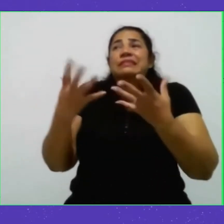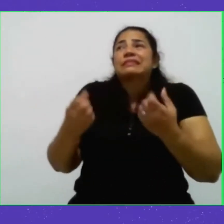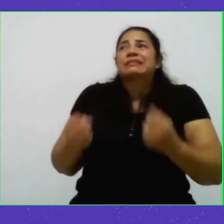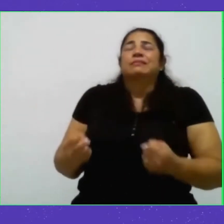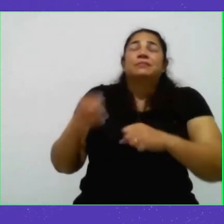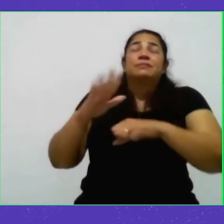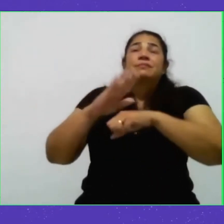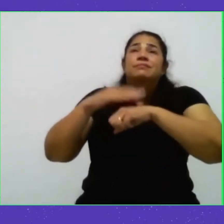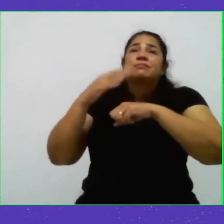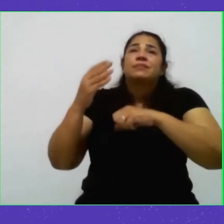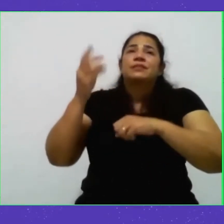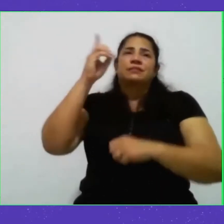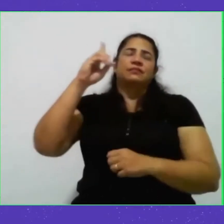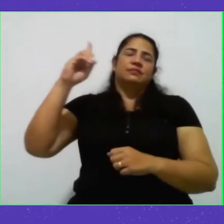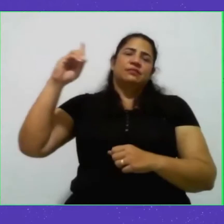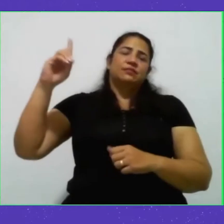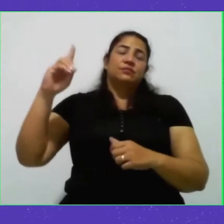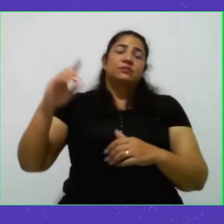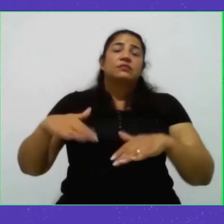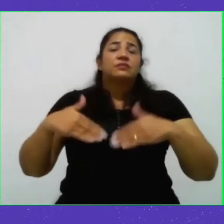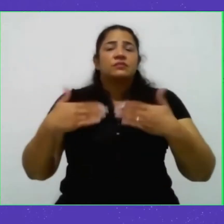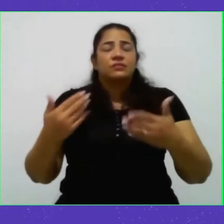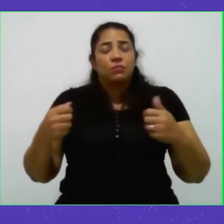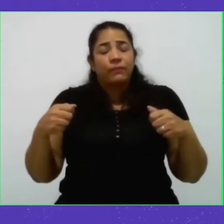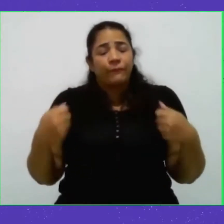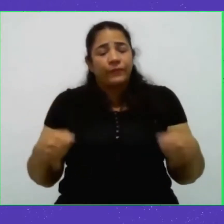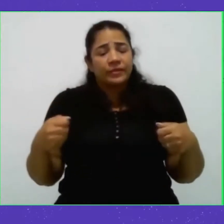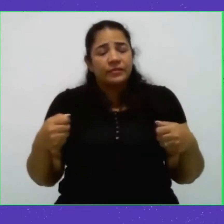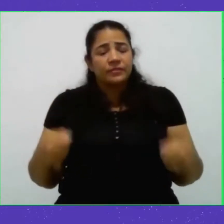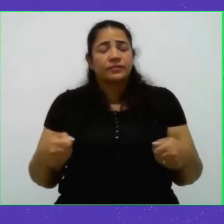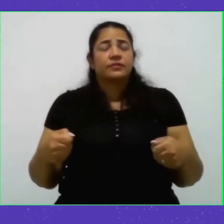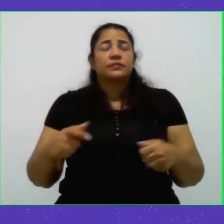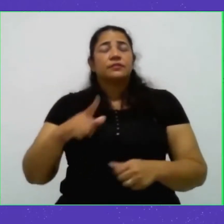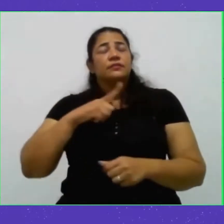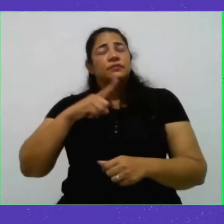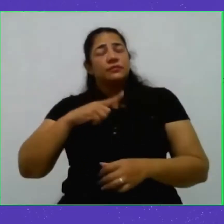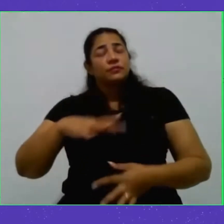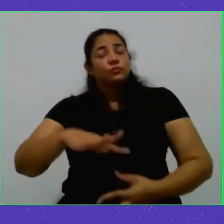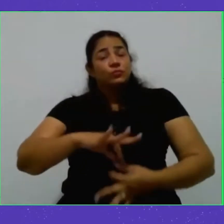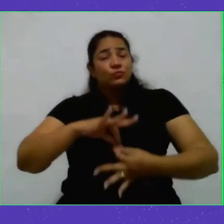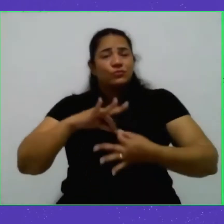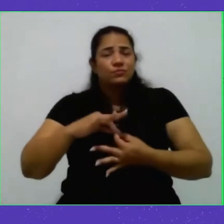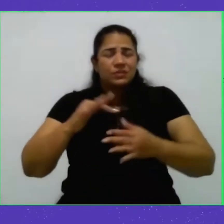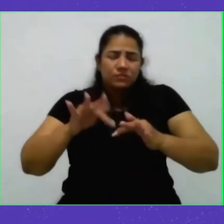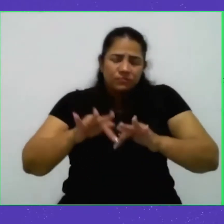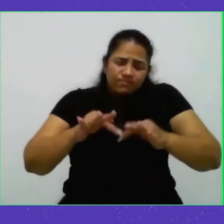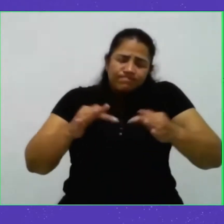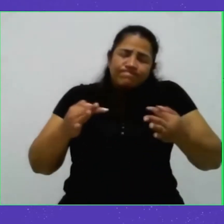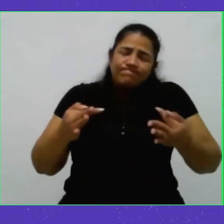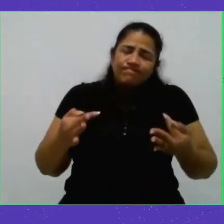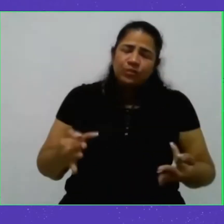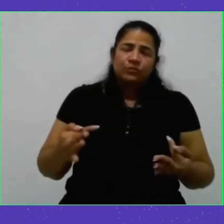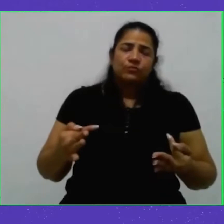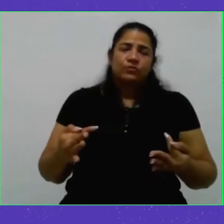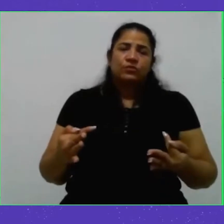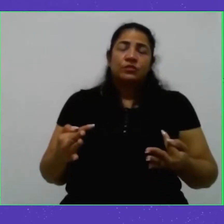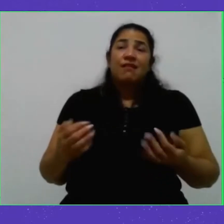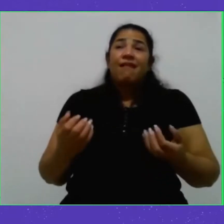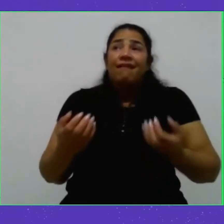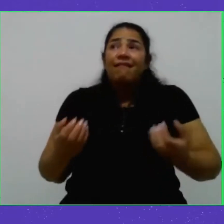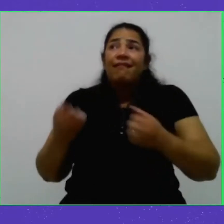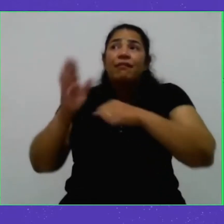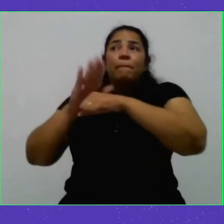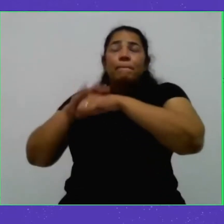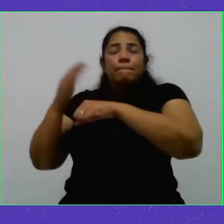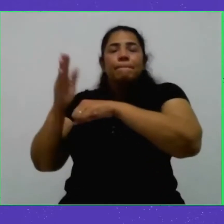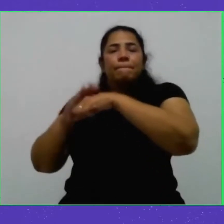nosso espírito, sendo governados pelo Rei do reino dos céus, seremos vencedores e